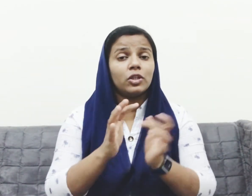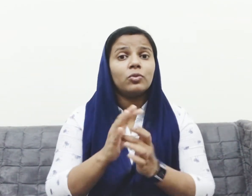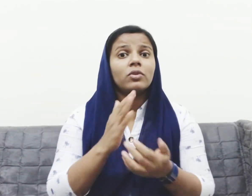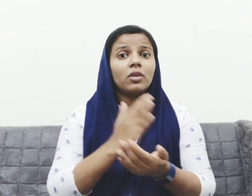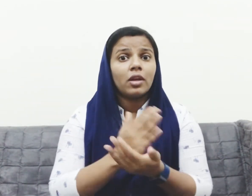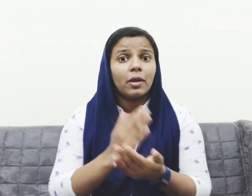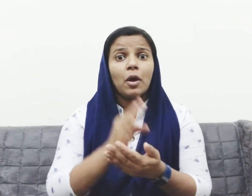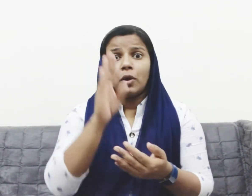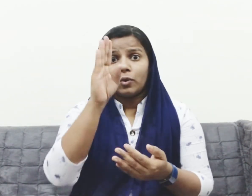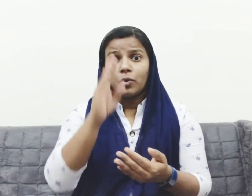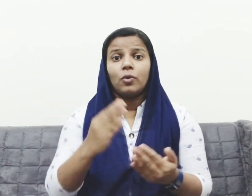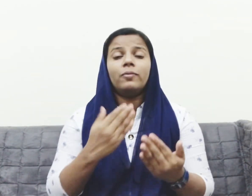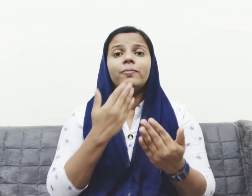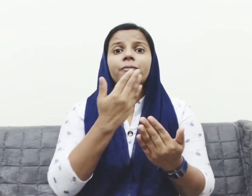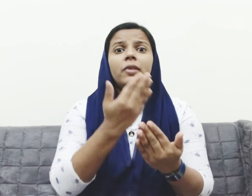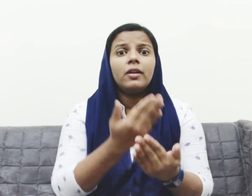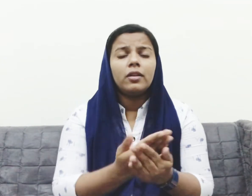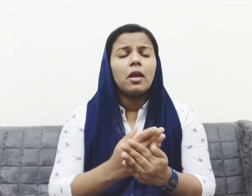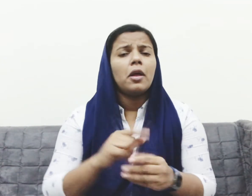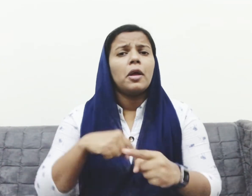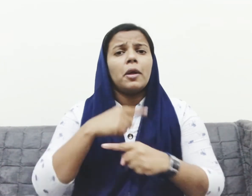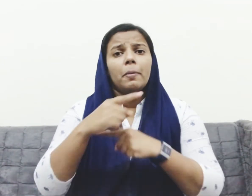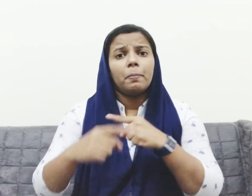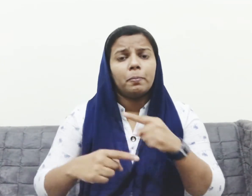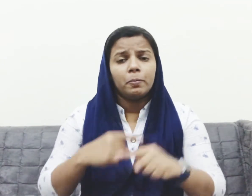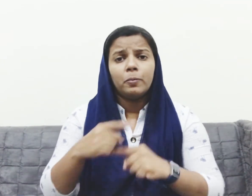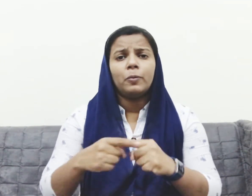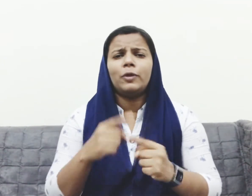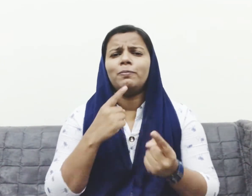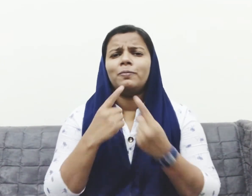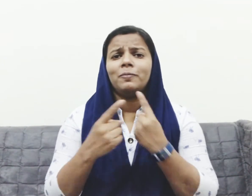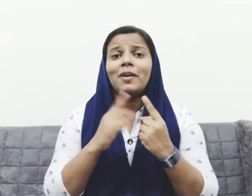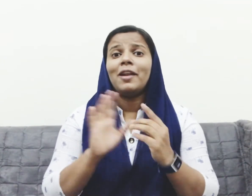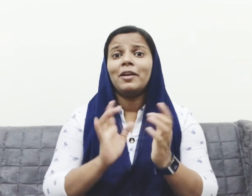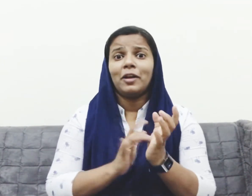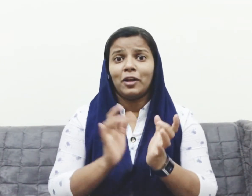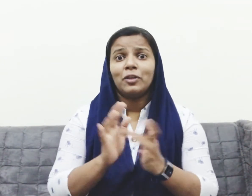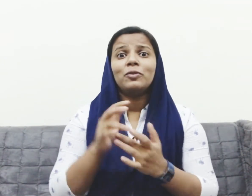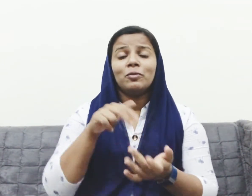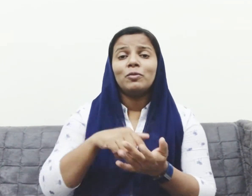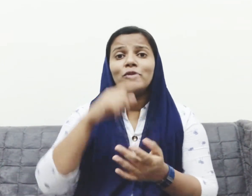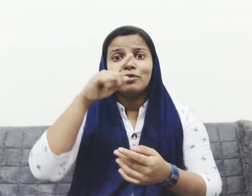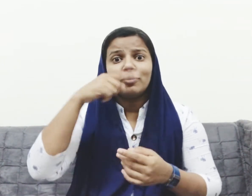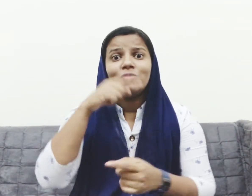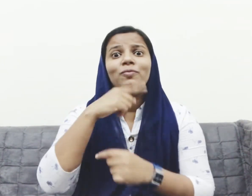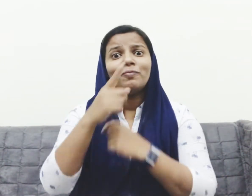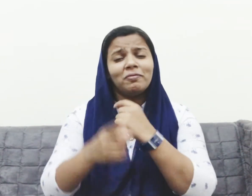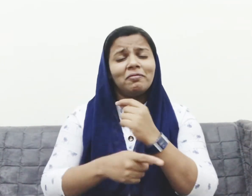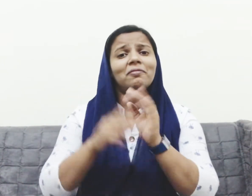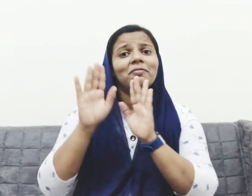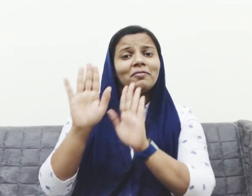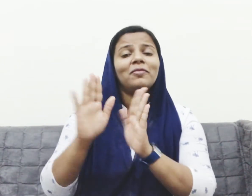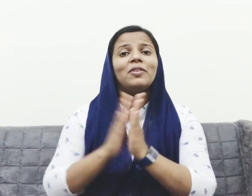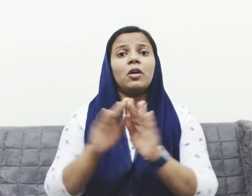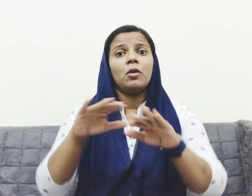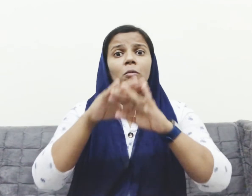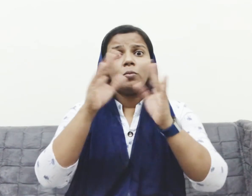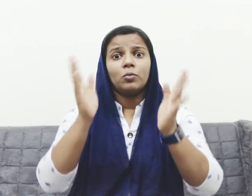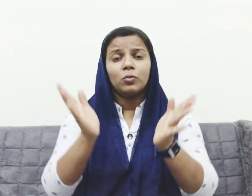മുഖാന്തരമായി ദൈവത്തോട് അടുക്കുന്നവർക്ക് വേണ്ടി സദാ വേണ്ടി പക്ഷപാതം ചെയ്യുവാൻ സദാ ജീവിക്കുന്നവനാകിയാൽ അവരെ